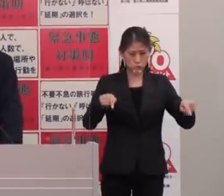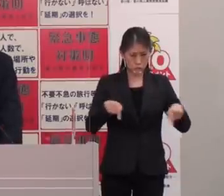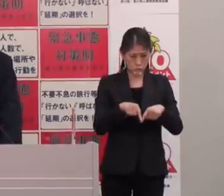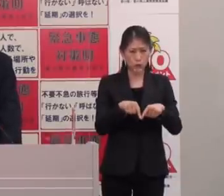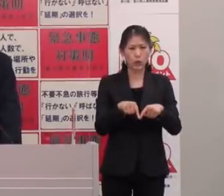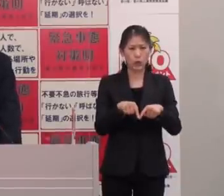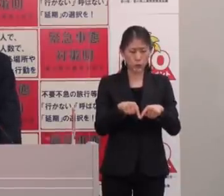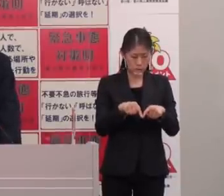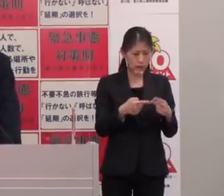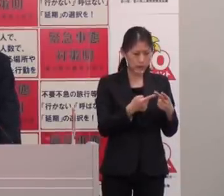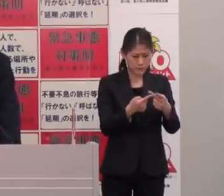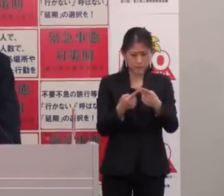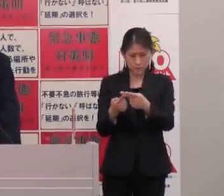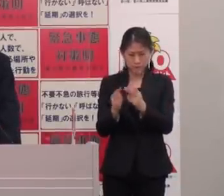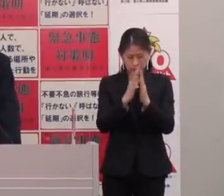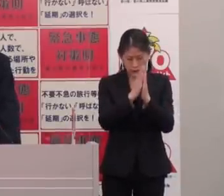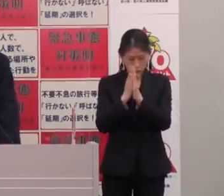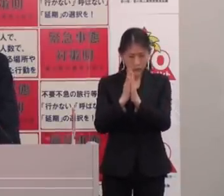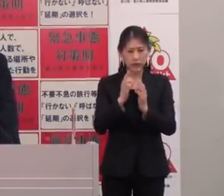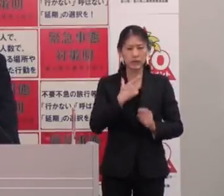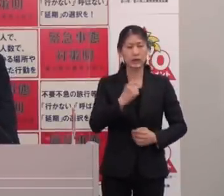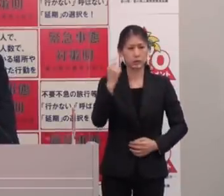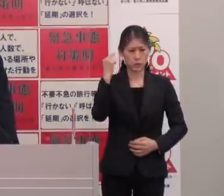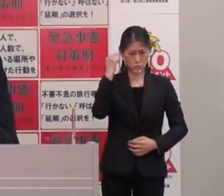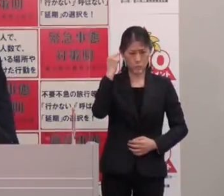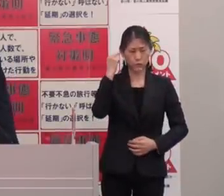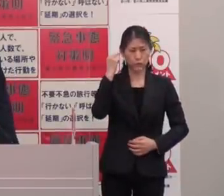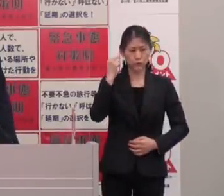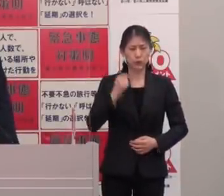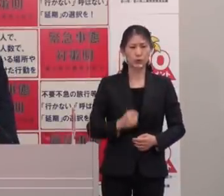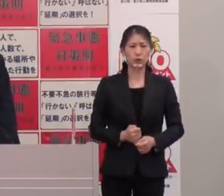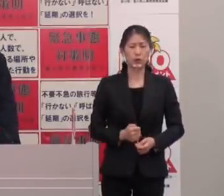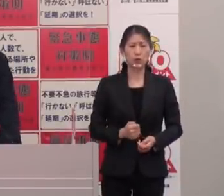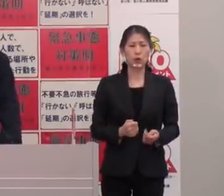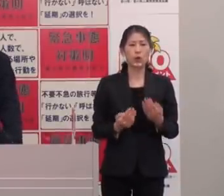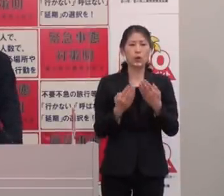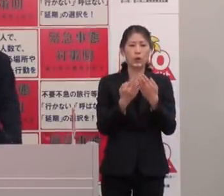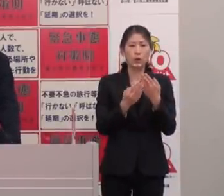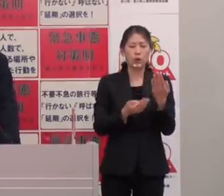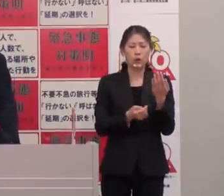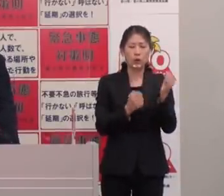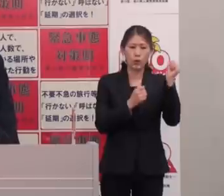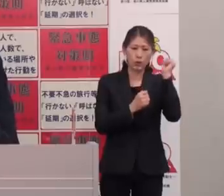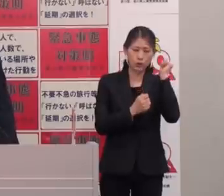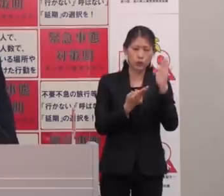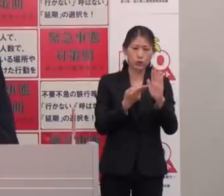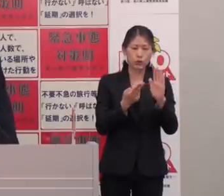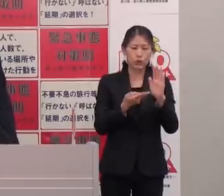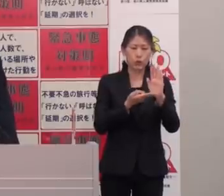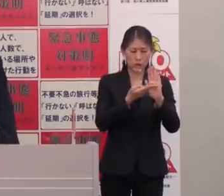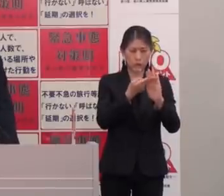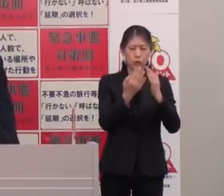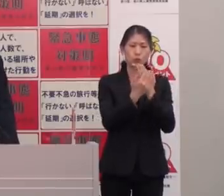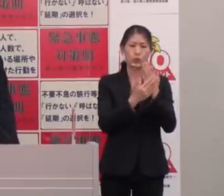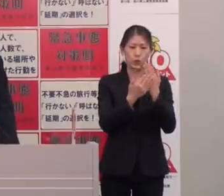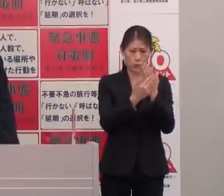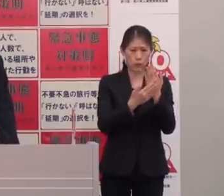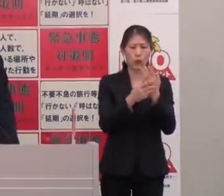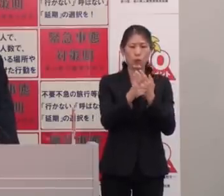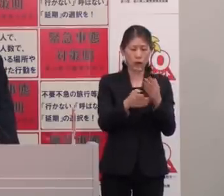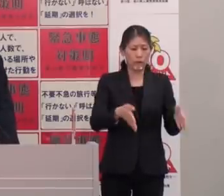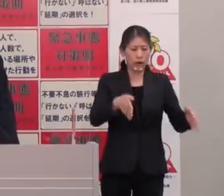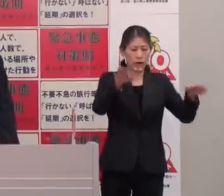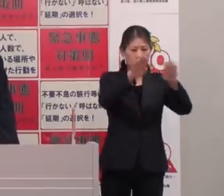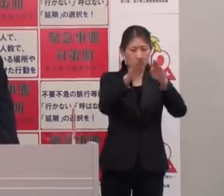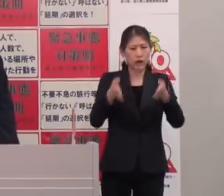。宿泊療養施設については現在2棟212室で運用しておりますが、待機者が増加